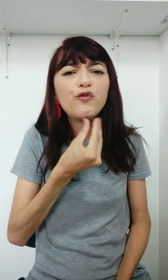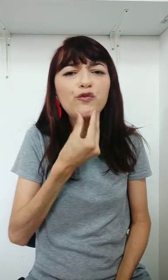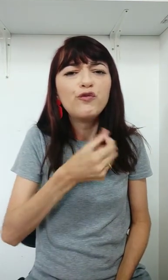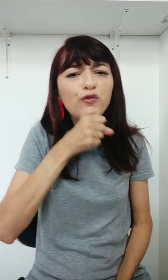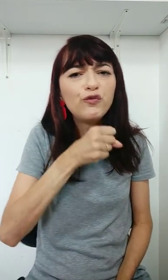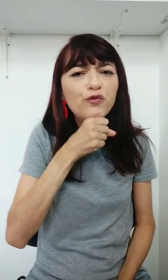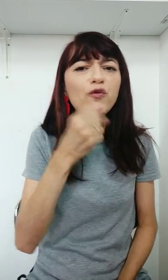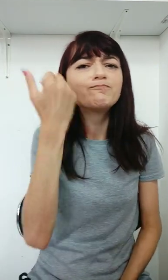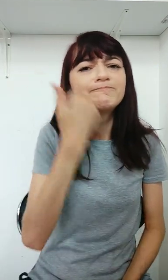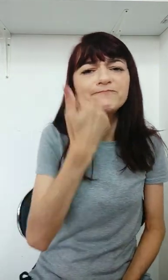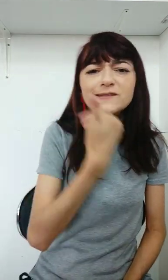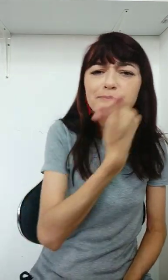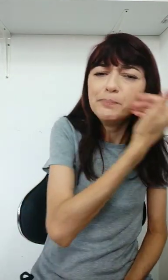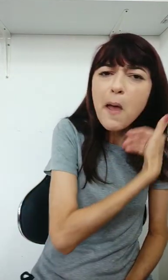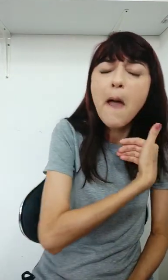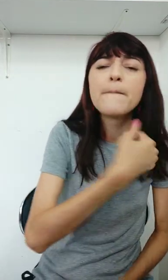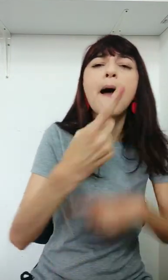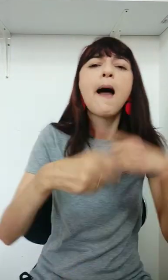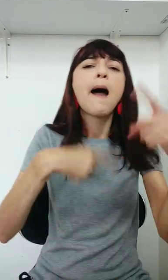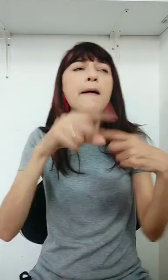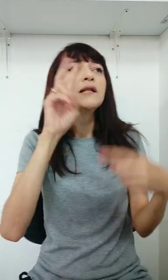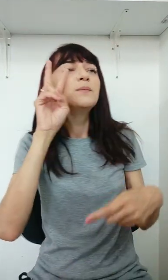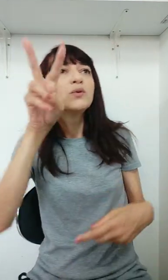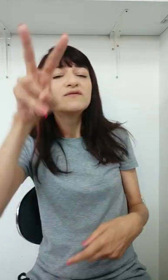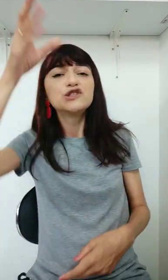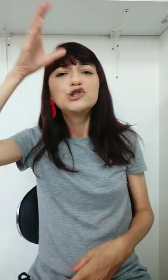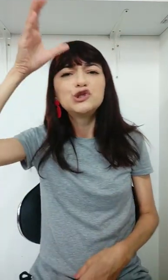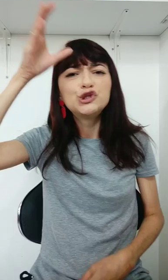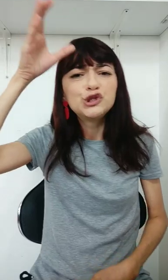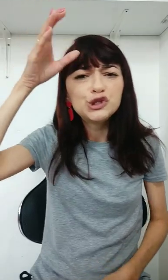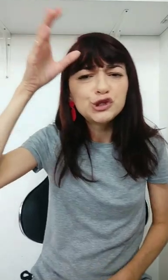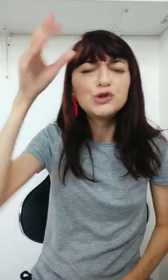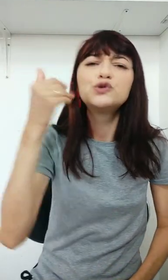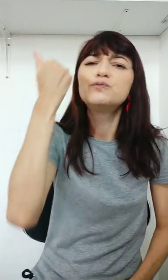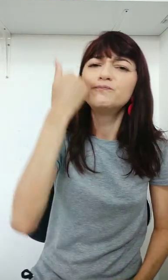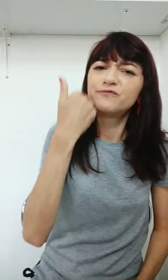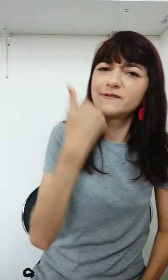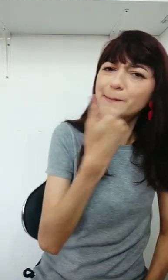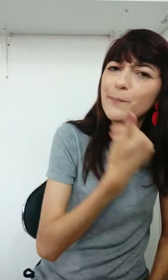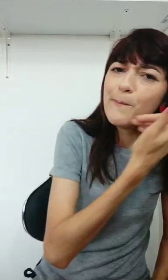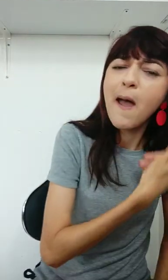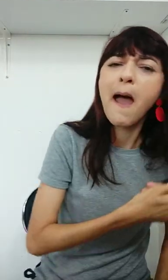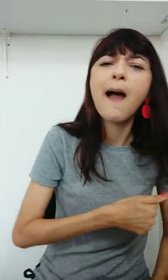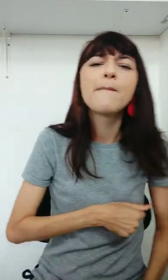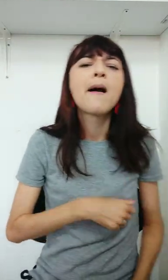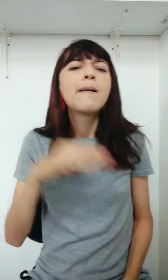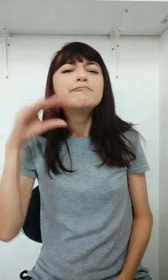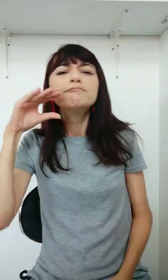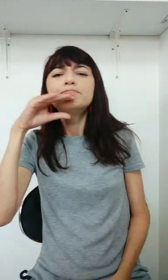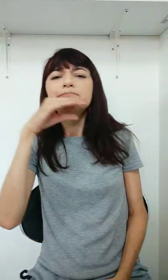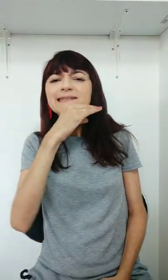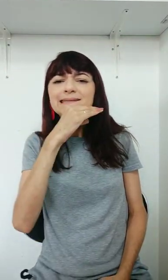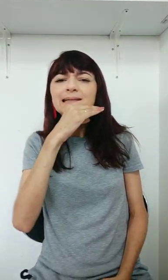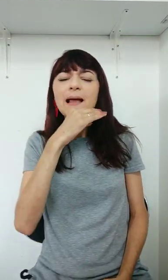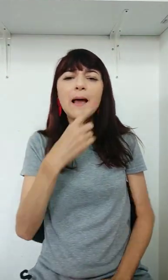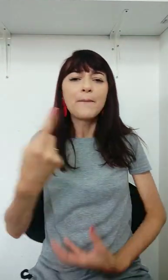o avô dela fazendo a barba, tendo aquele hábito, né? E depois ela vai ver o tio dela fazendo a barba e ela